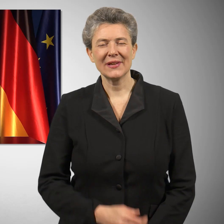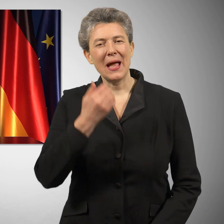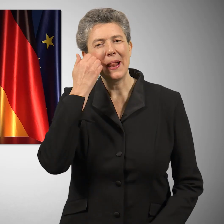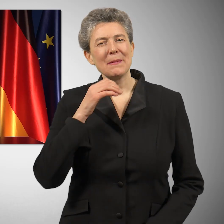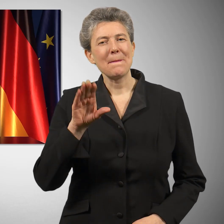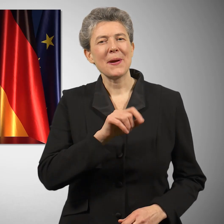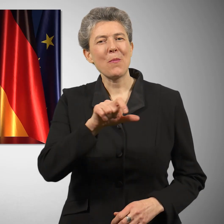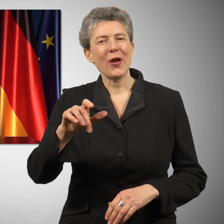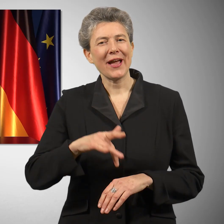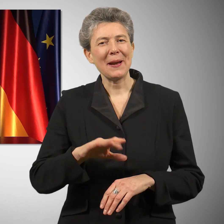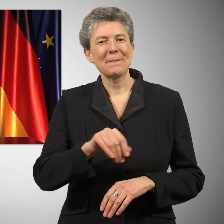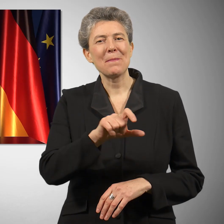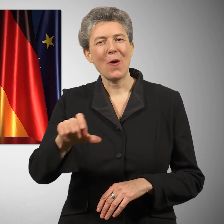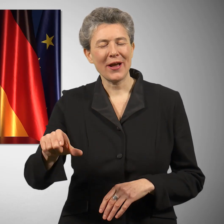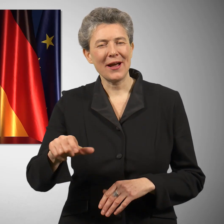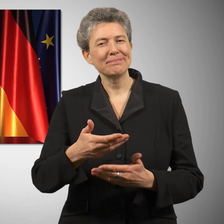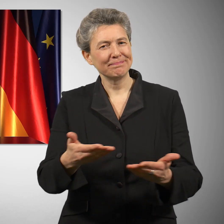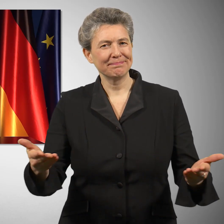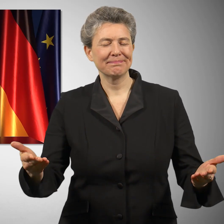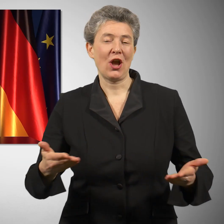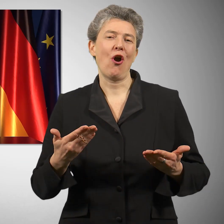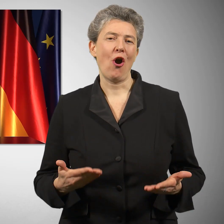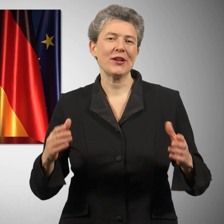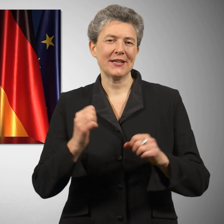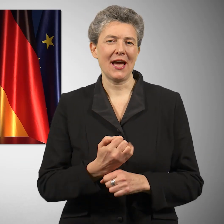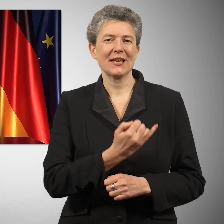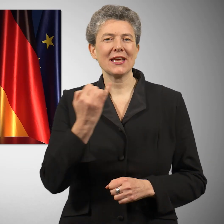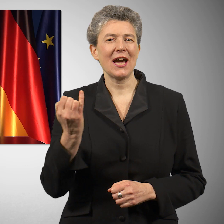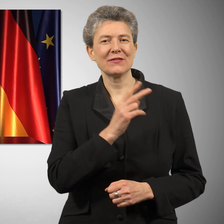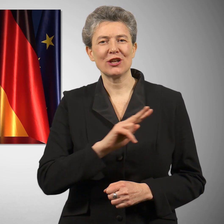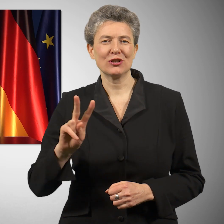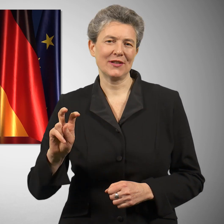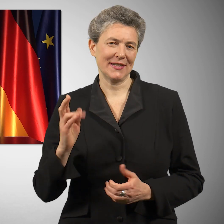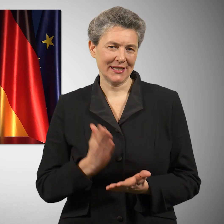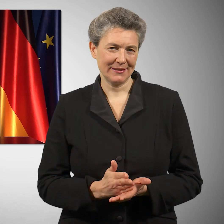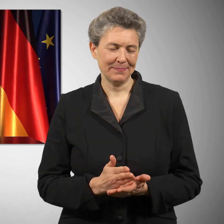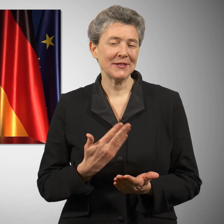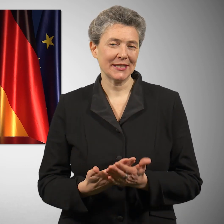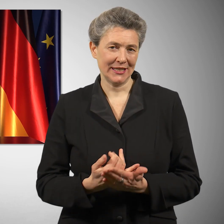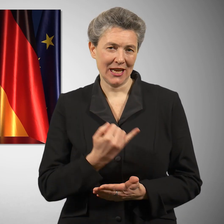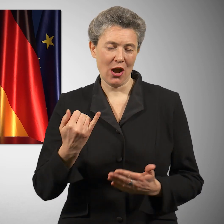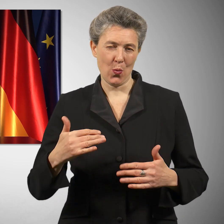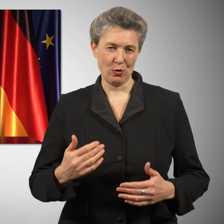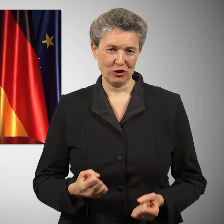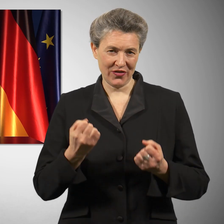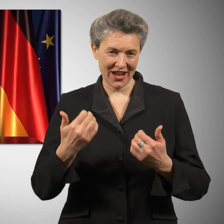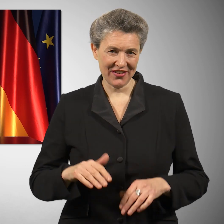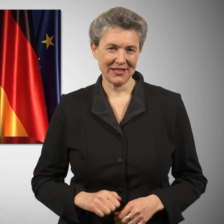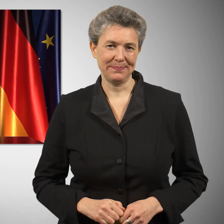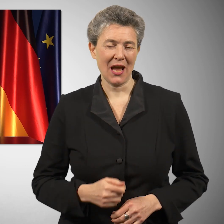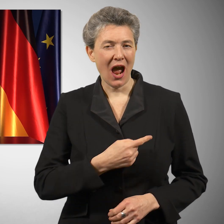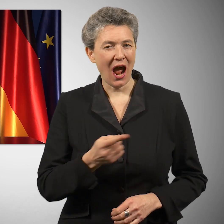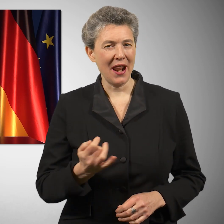Liebe Mitbürgerinnen und Mitbürger, heute Nacht geht ein schweres Jahr zu Ende. In keinem Jahresrückblick fehlen die Bilder